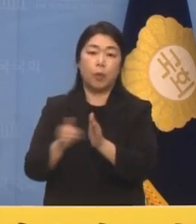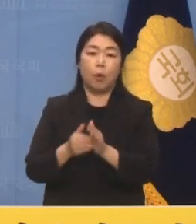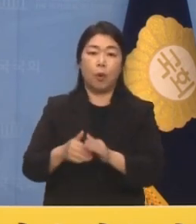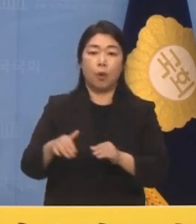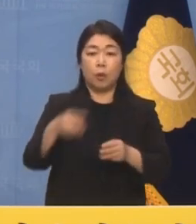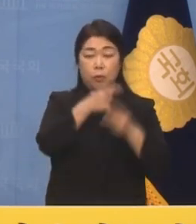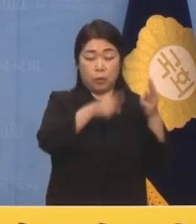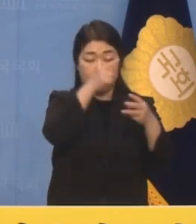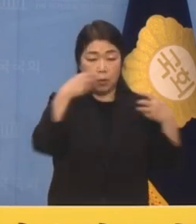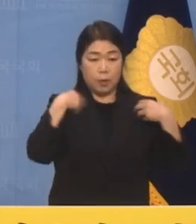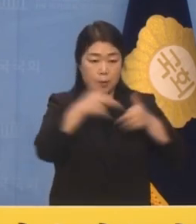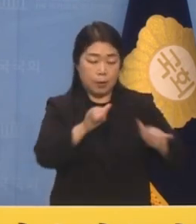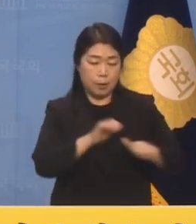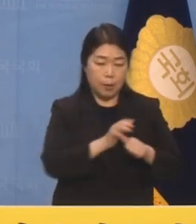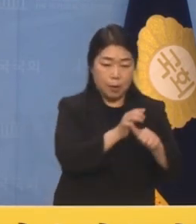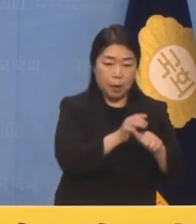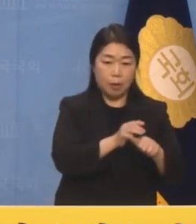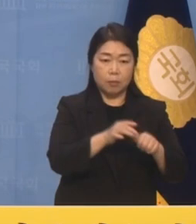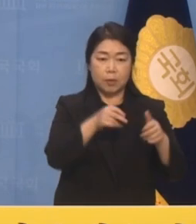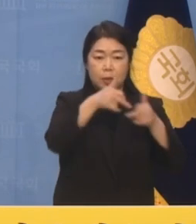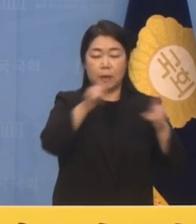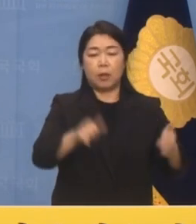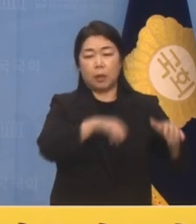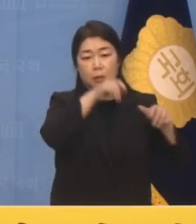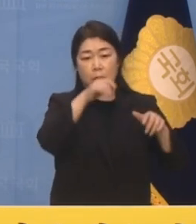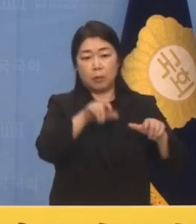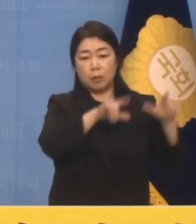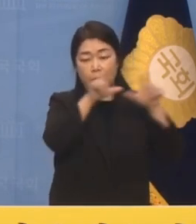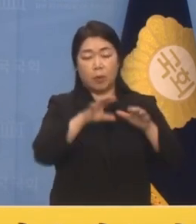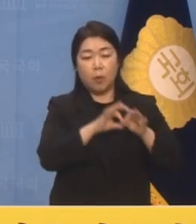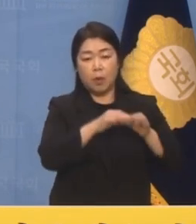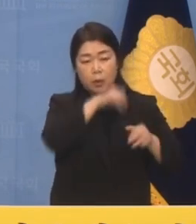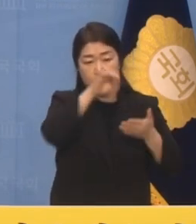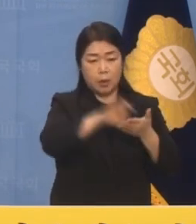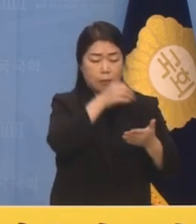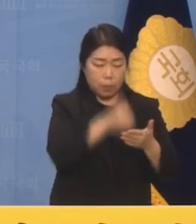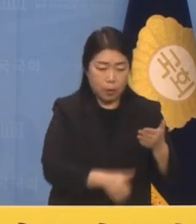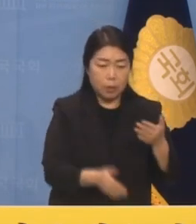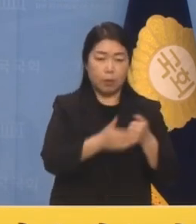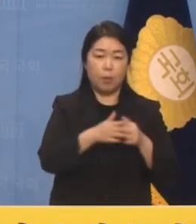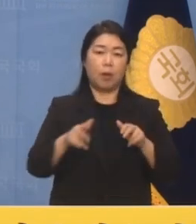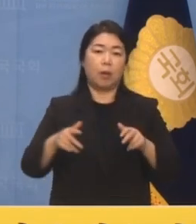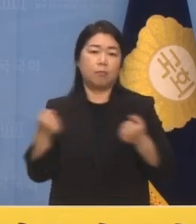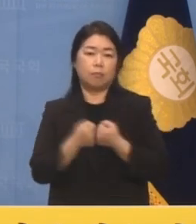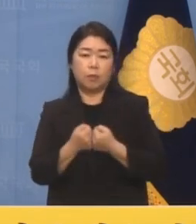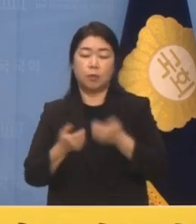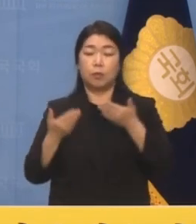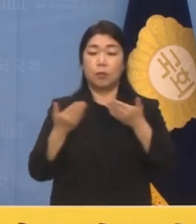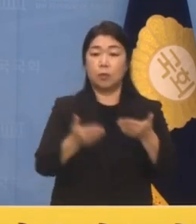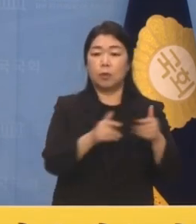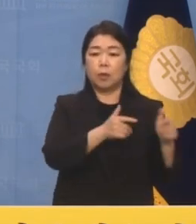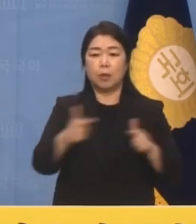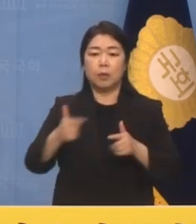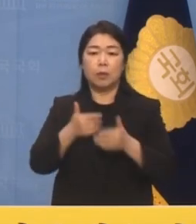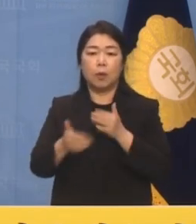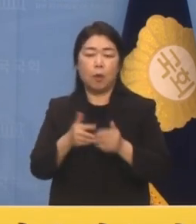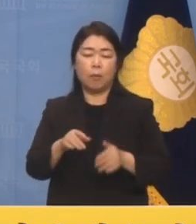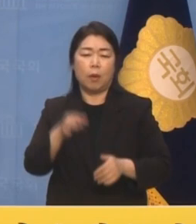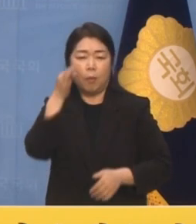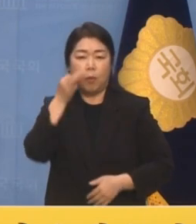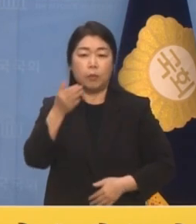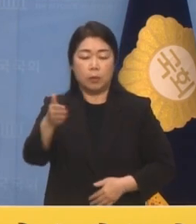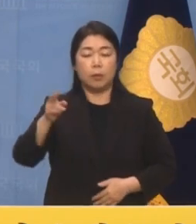장애인 탄압, 탈시설 예산 삭감에 맞서 지금까지 보여준 다양한 활동의 경력을 10분 발휘할